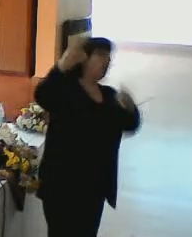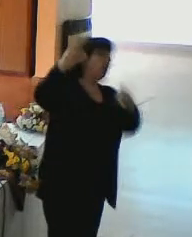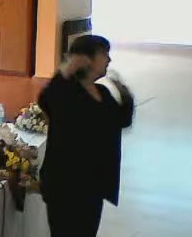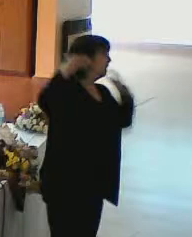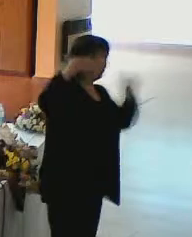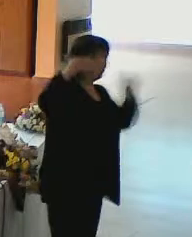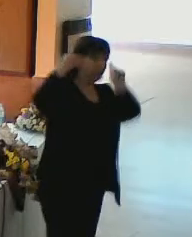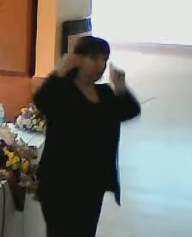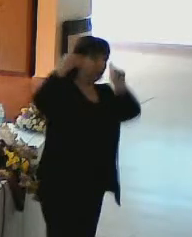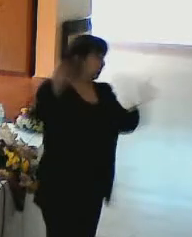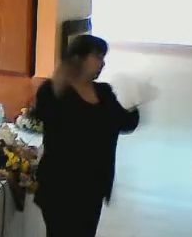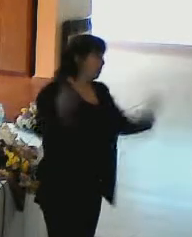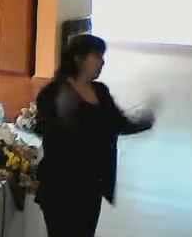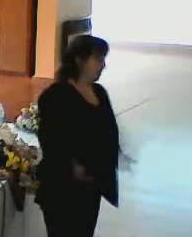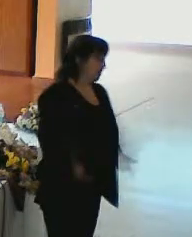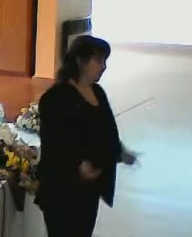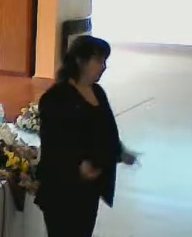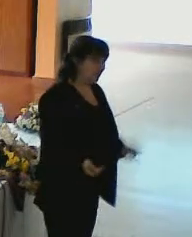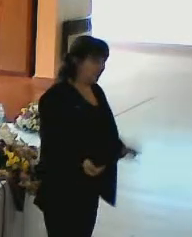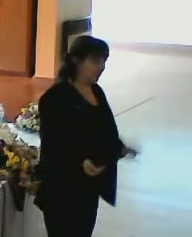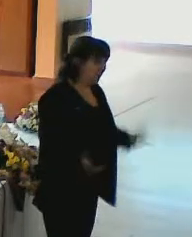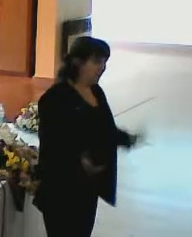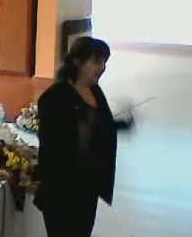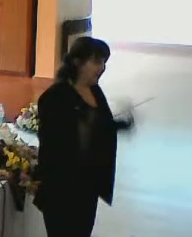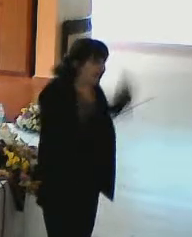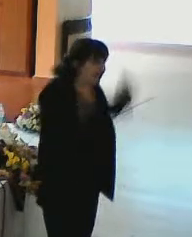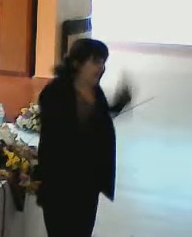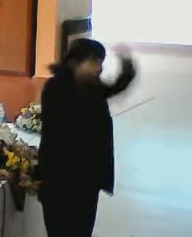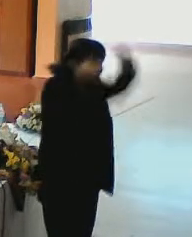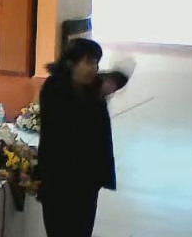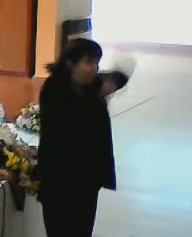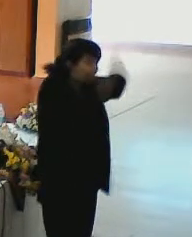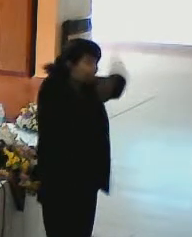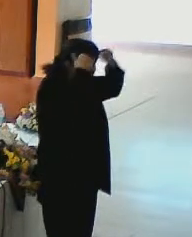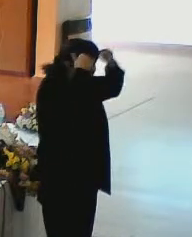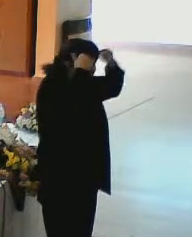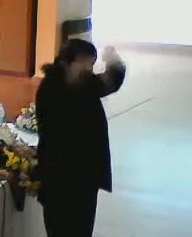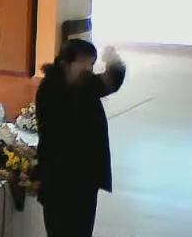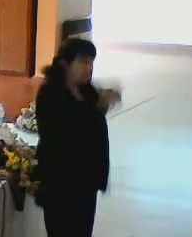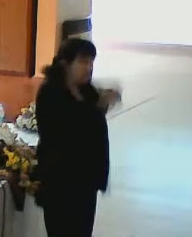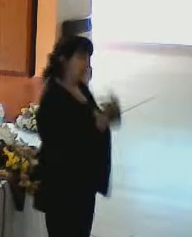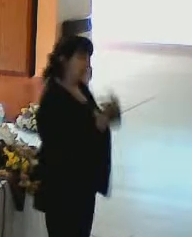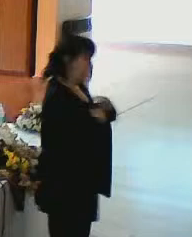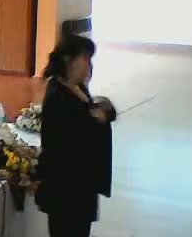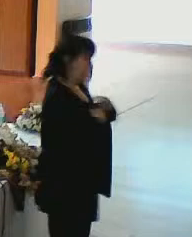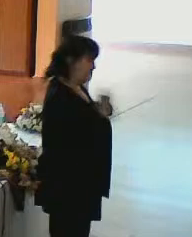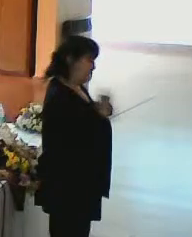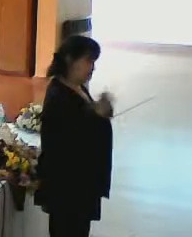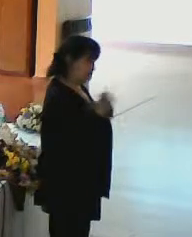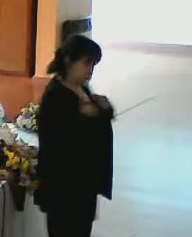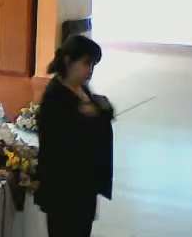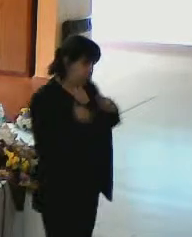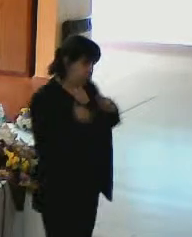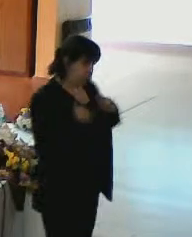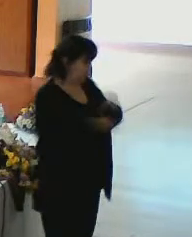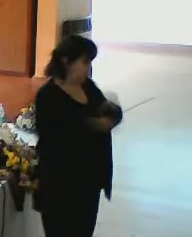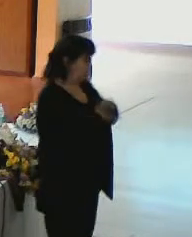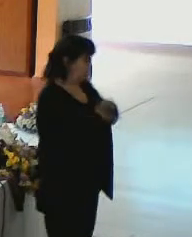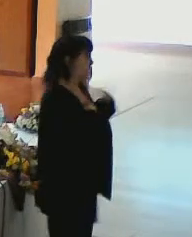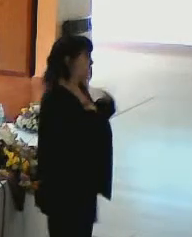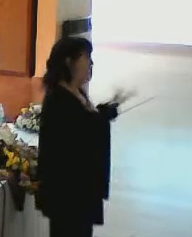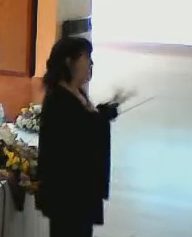ya está. Entonces, como no existen, uno se basa en los criterios